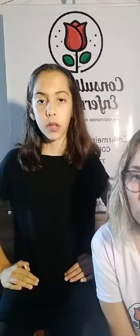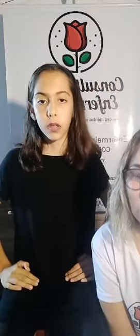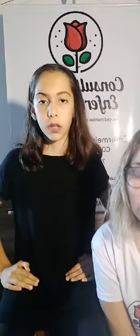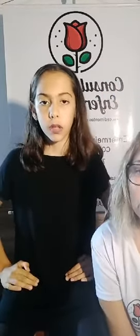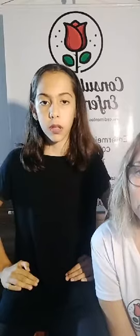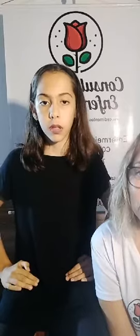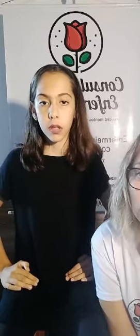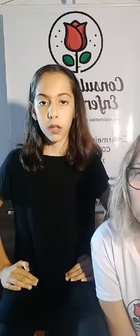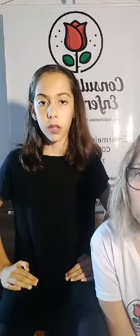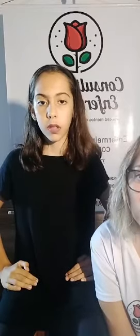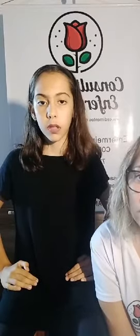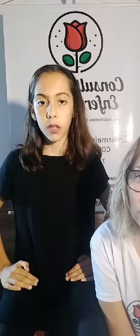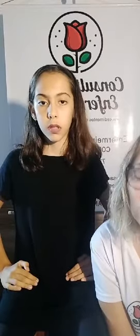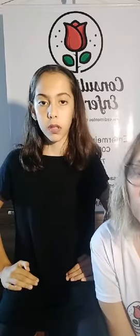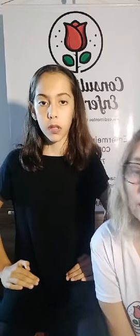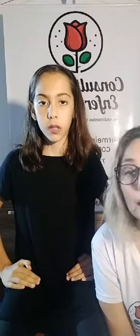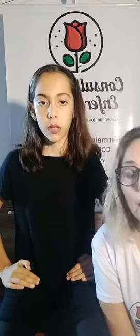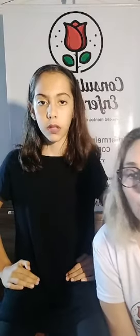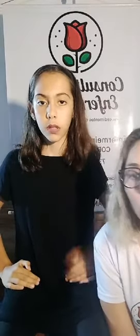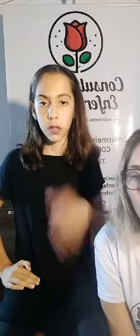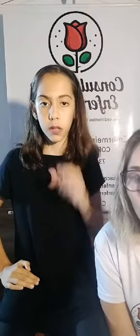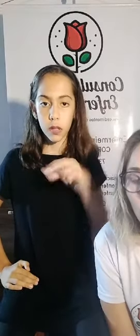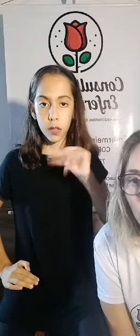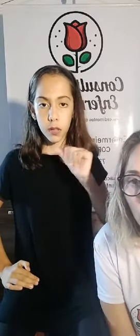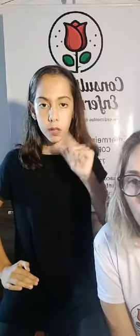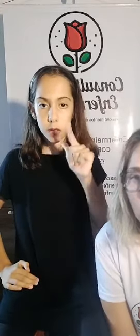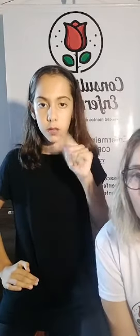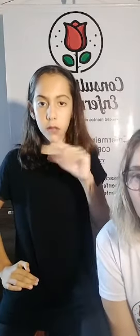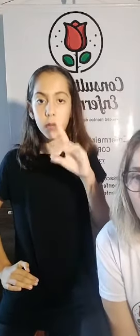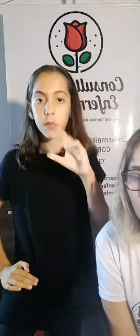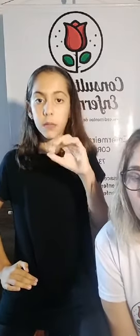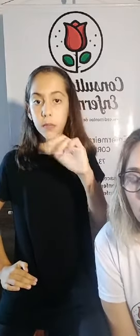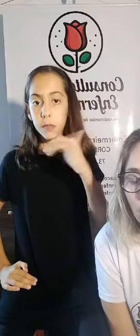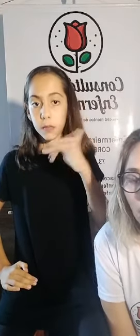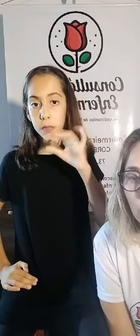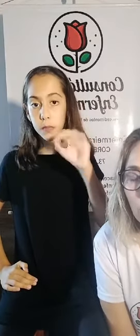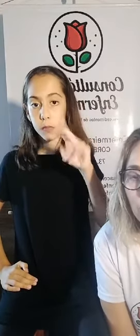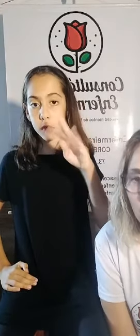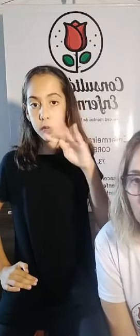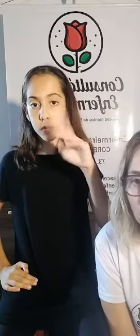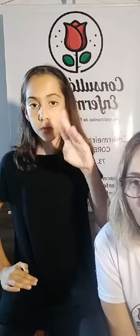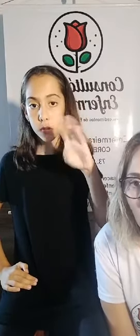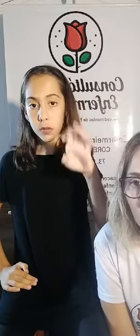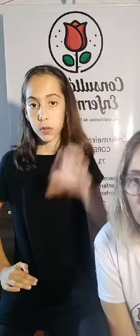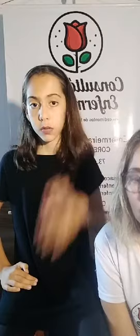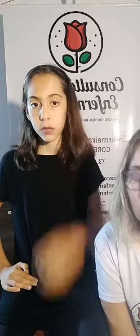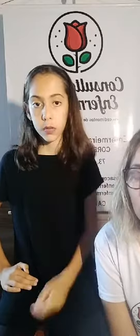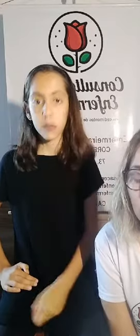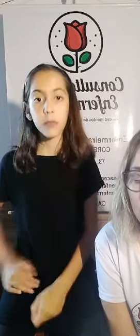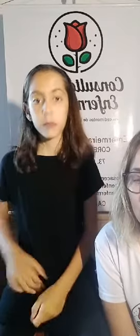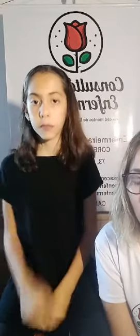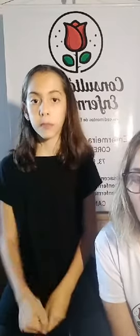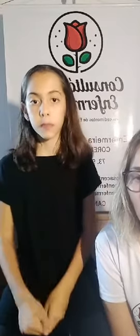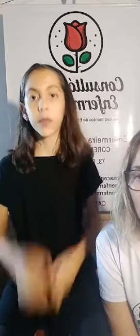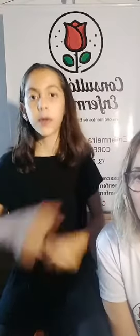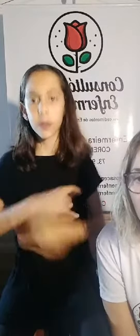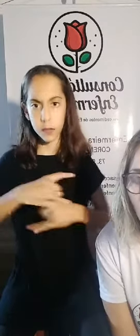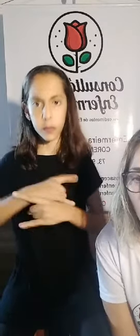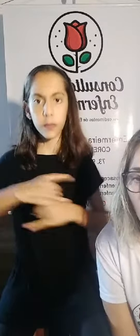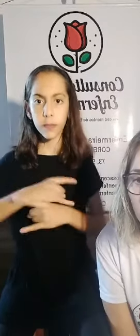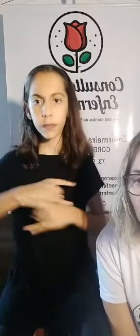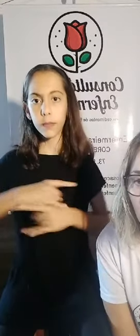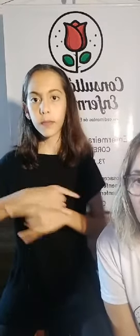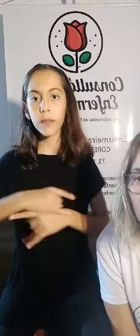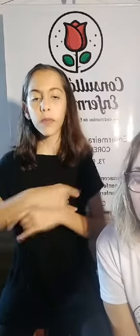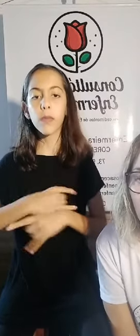momento, nós temos um canal do YouTube, né, que a live vai ficar salva. Se quiserem compartilhar com